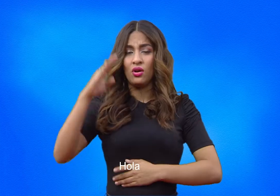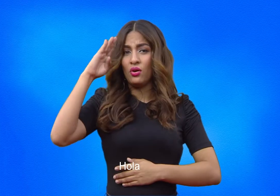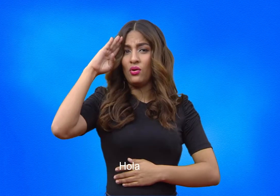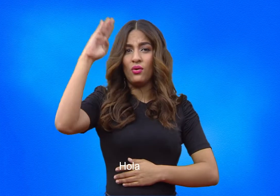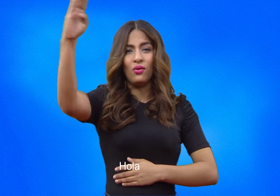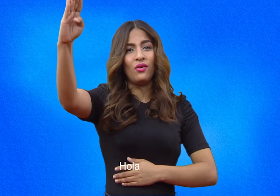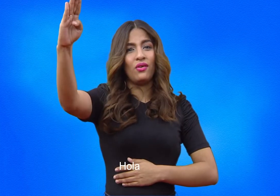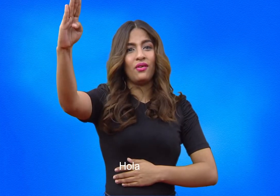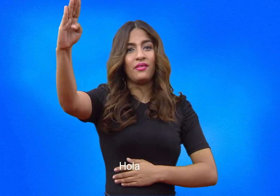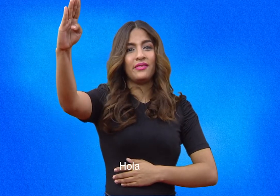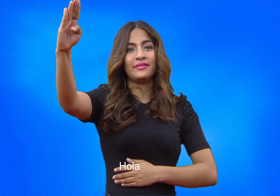Hola.